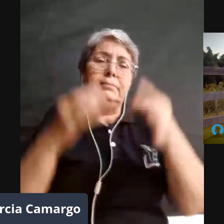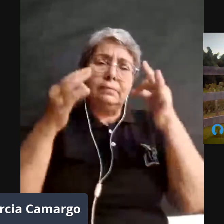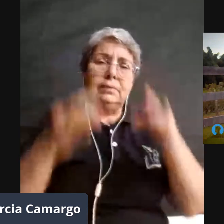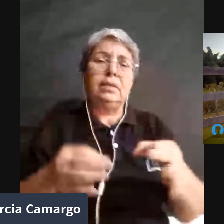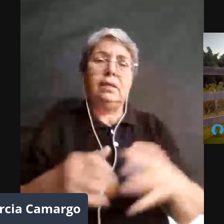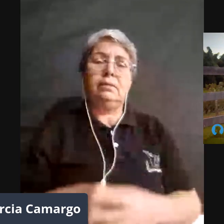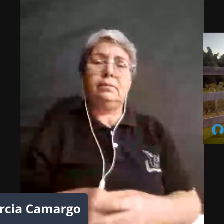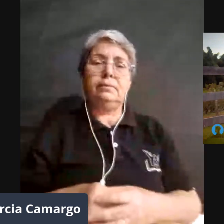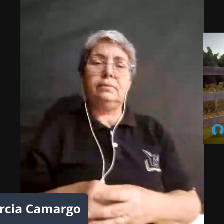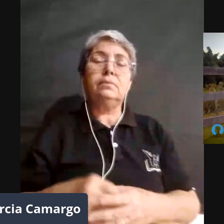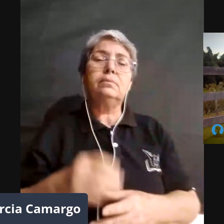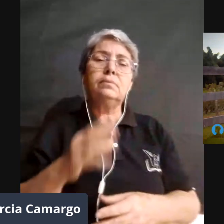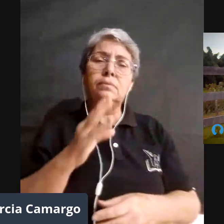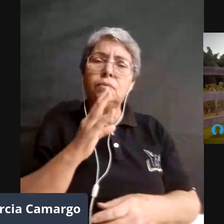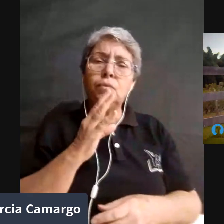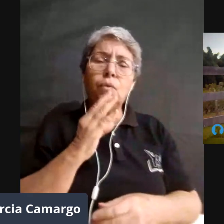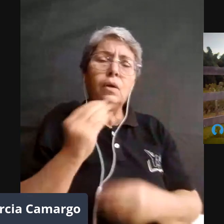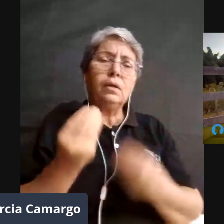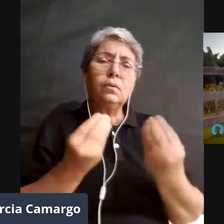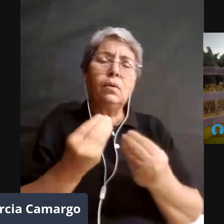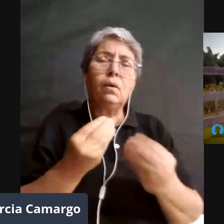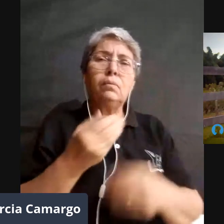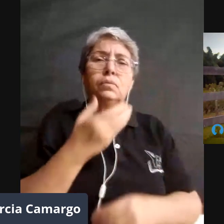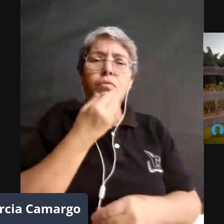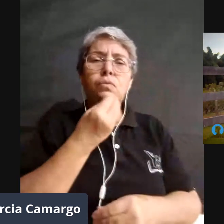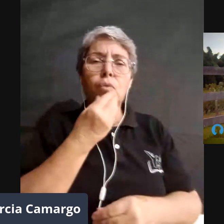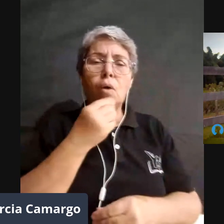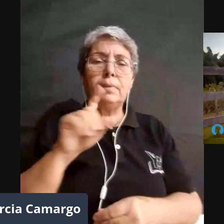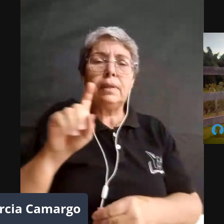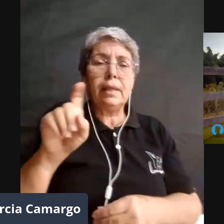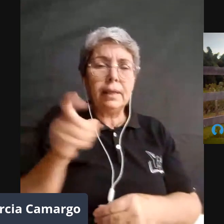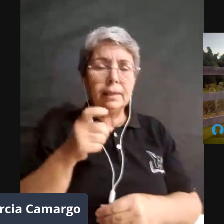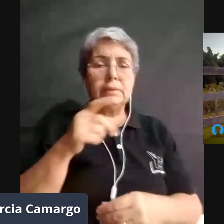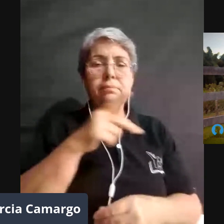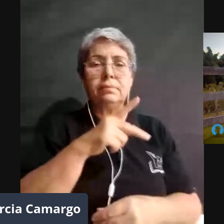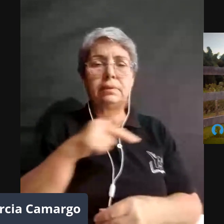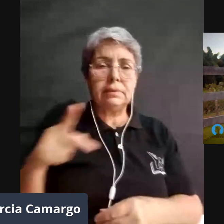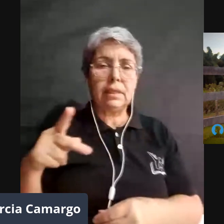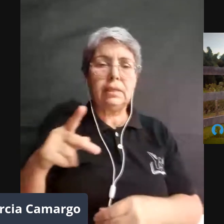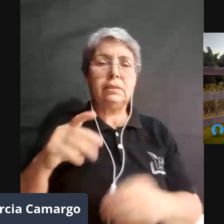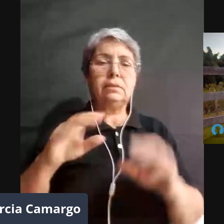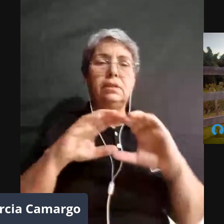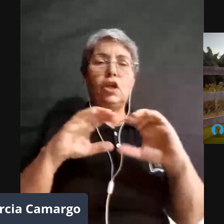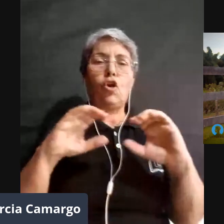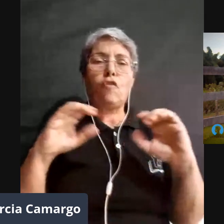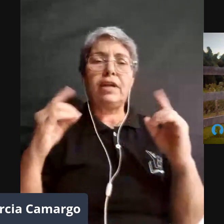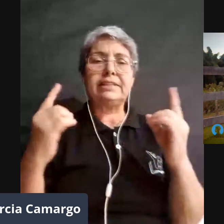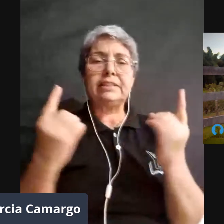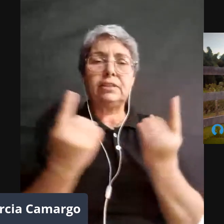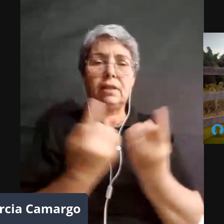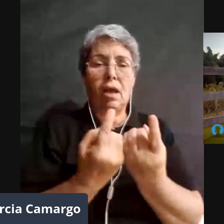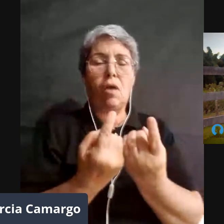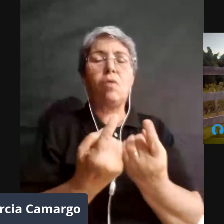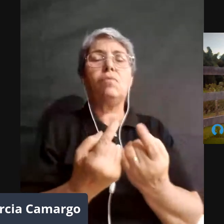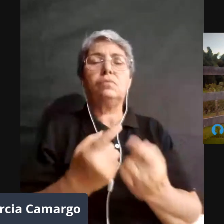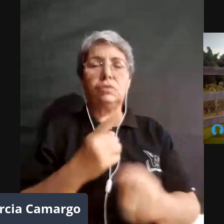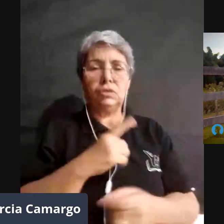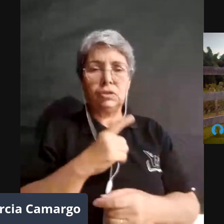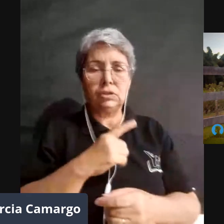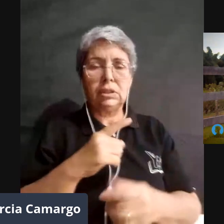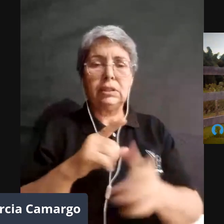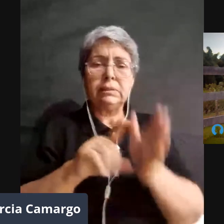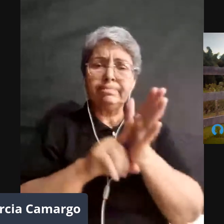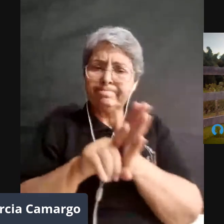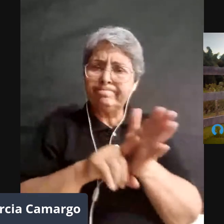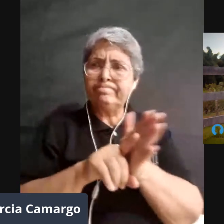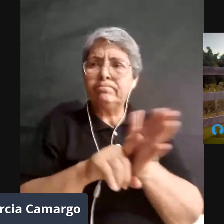também reconheceu que essa questão de 1888 deve permanecer um contínuo teste entre nós, até que